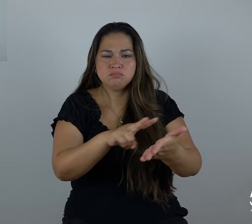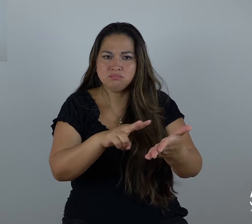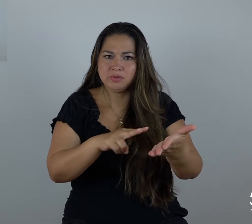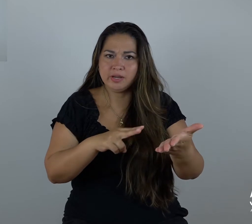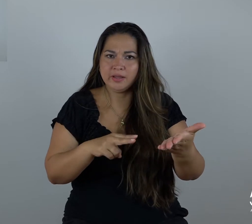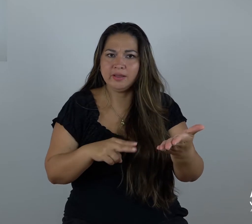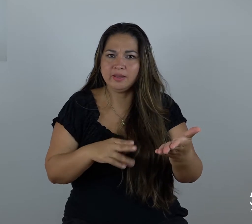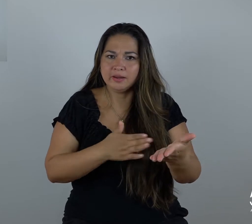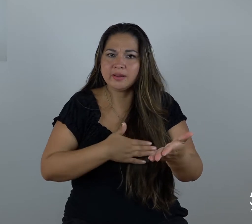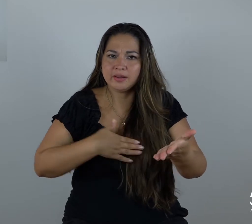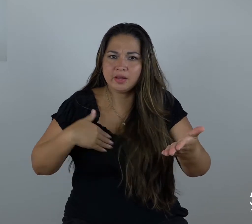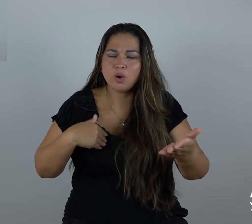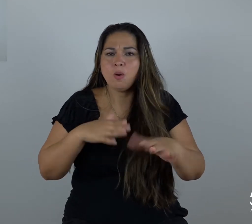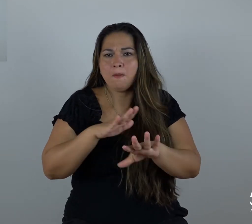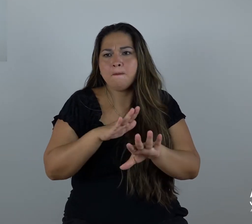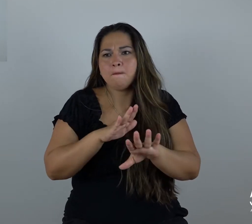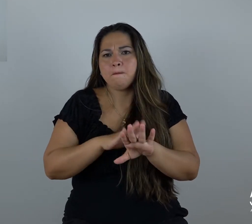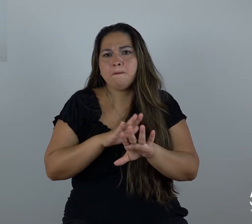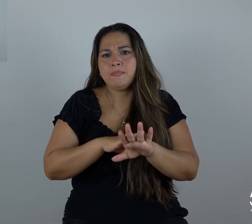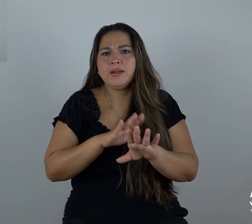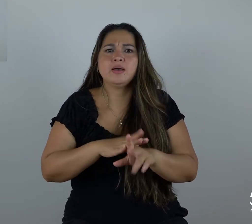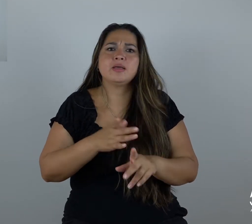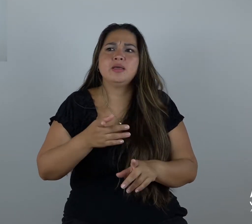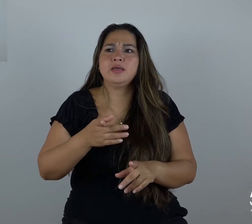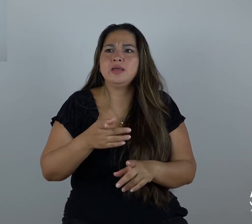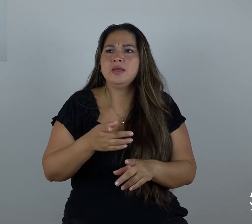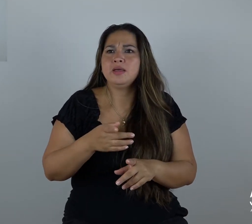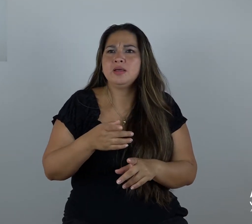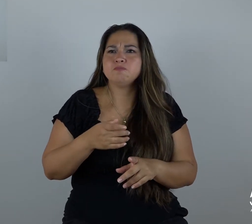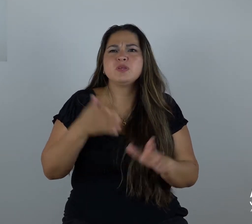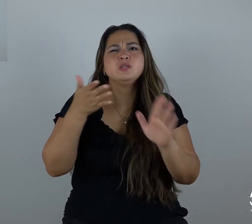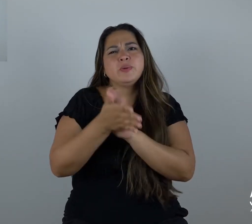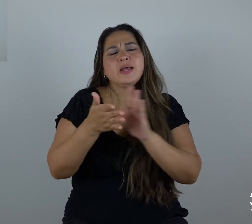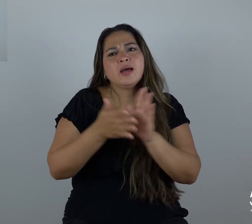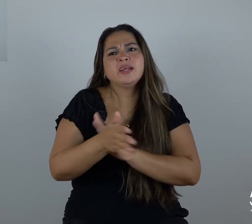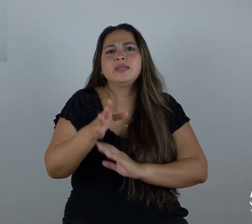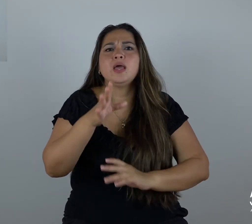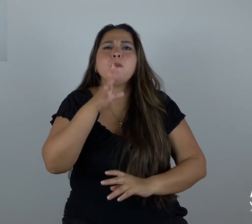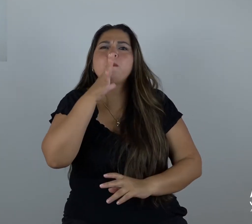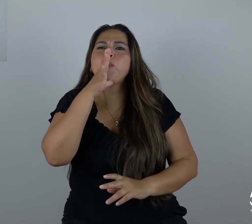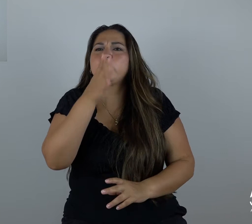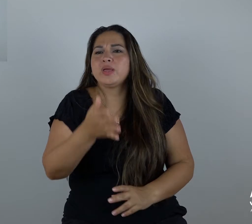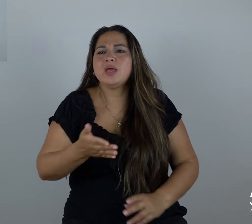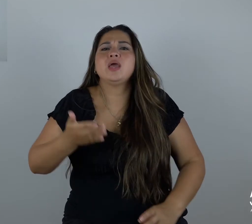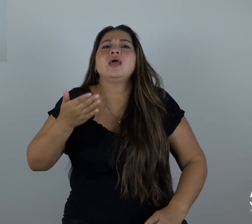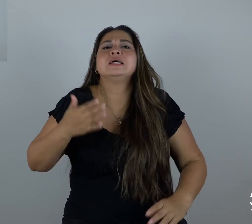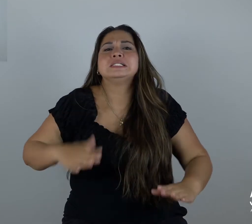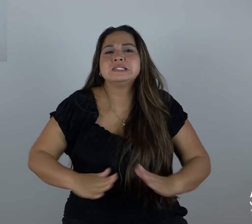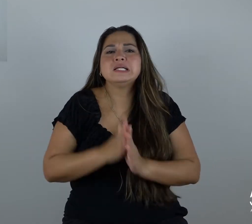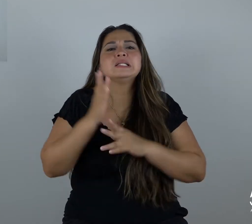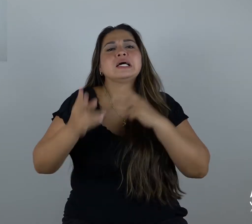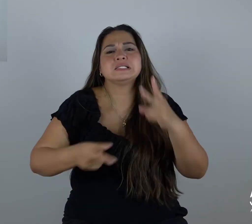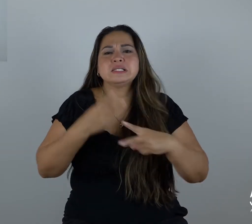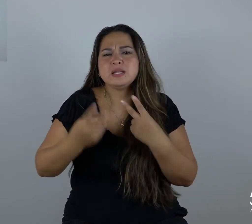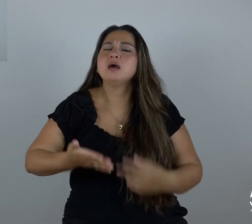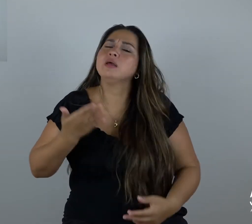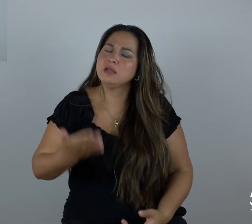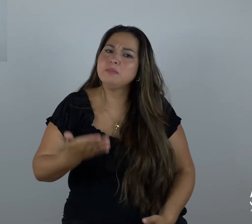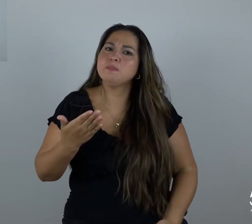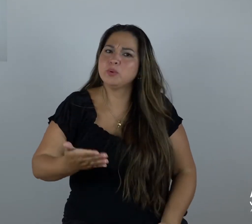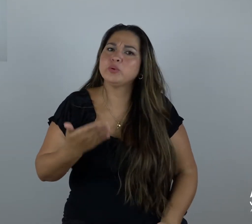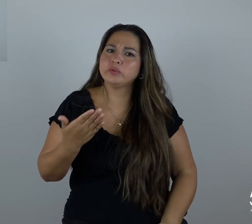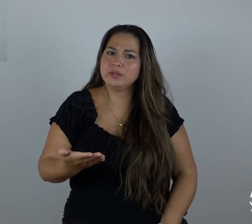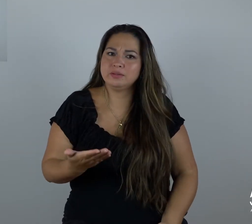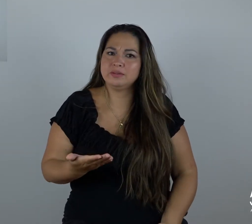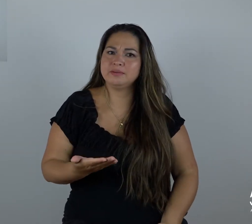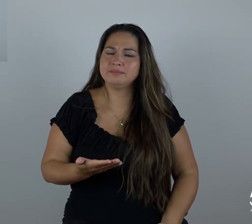referencia el argumento, los argumentos que tengo para comunicarte lo fundamental que es ese pilar en